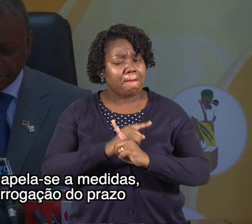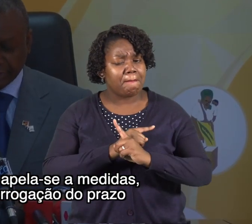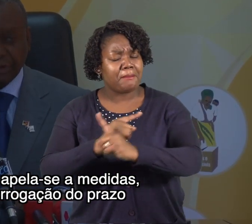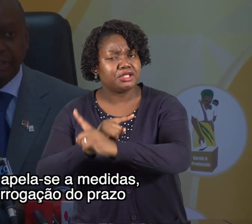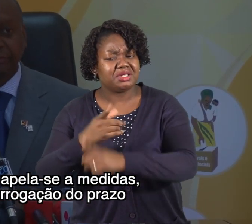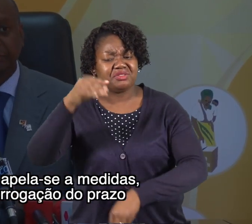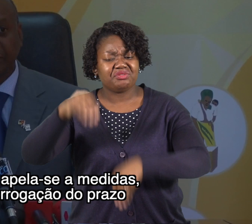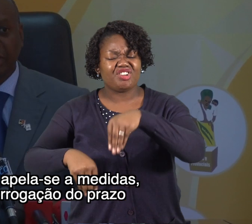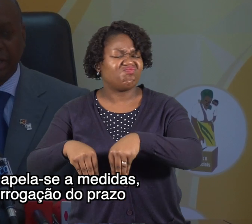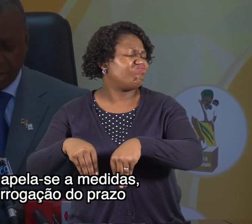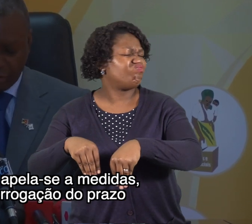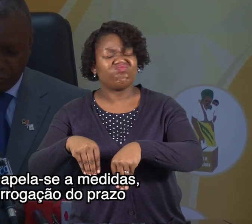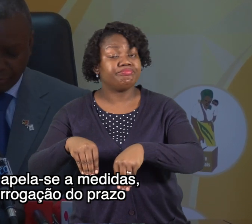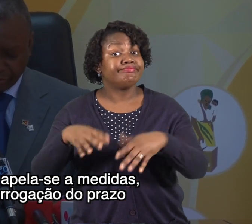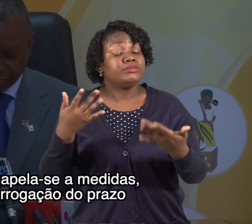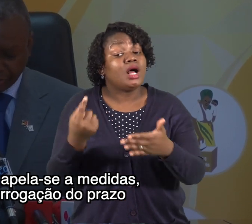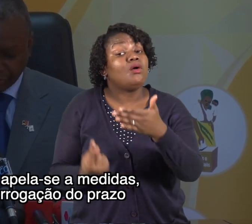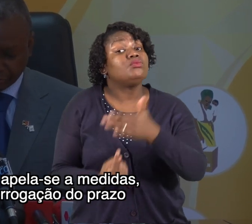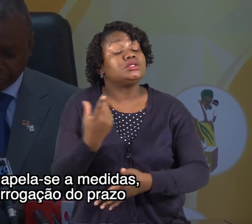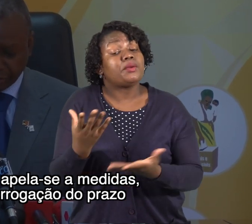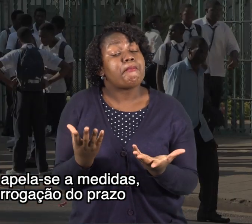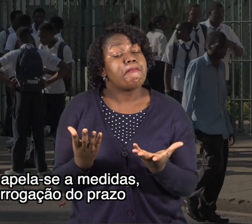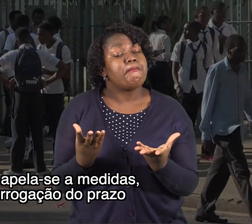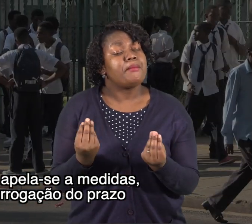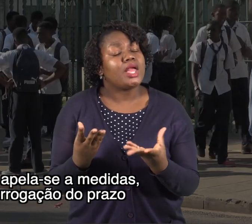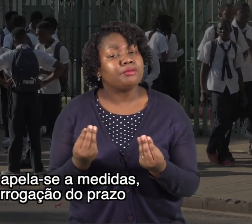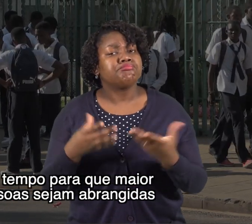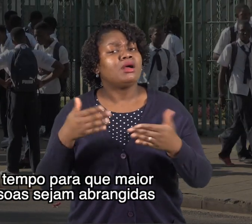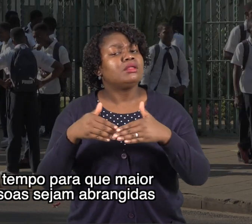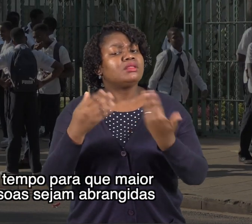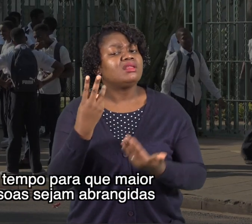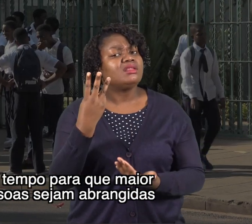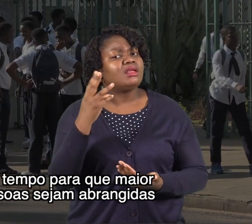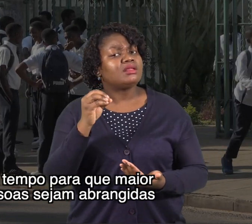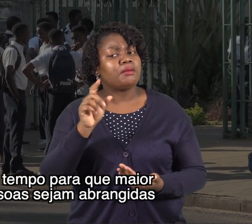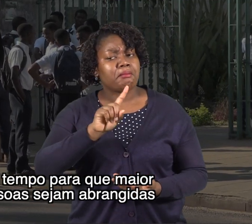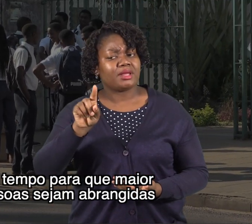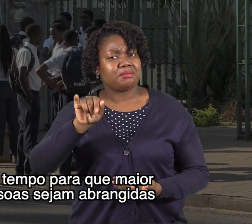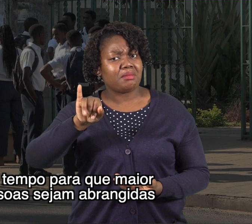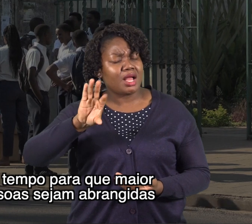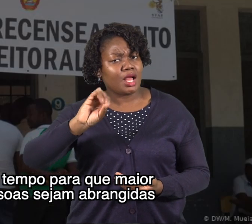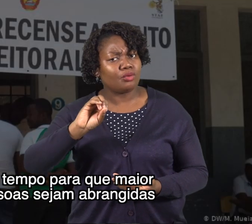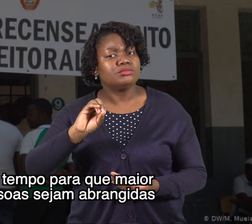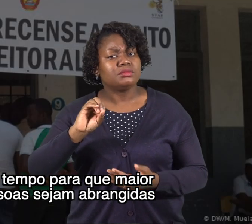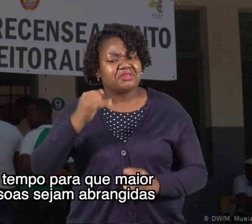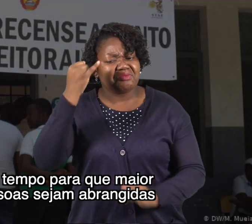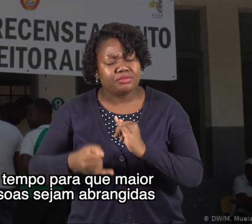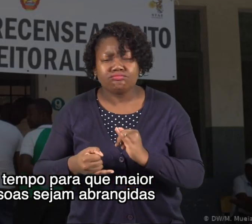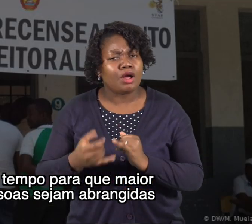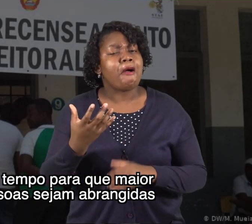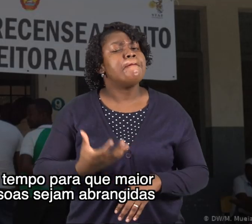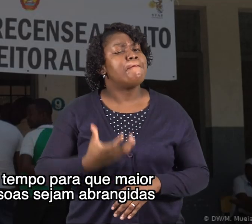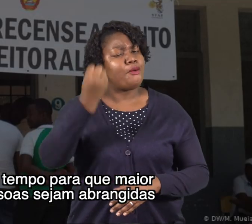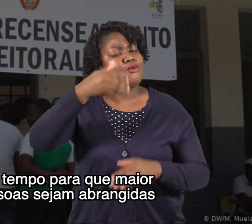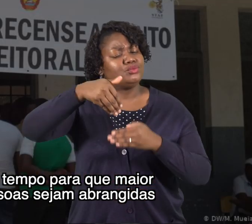Deste modo, apela-se a medidas como a propagação do prazo, para que se dê tempo para que o maior número de pessoas